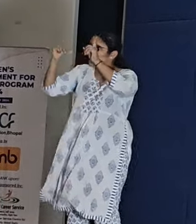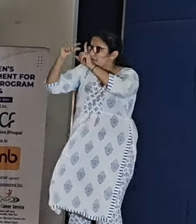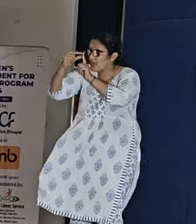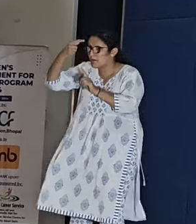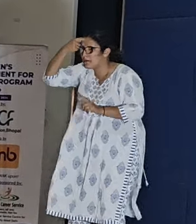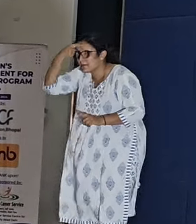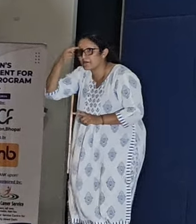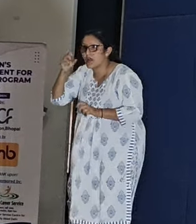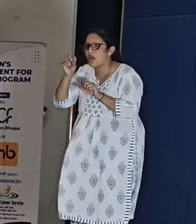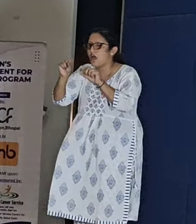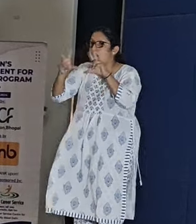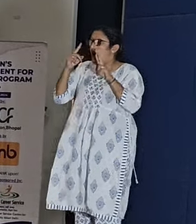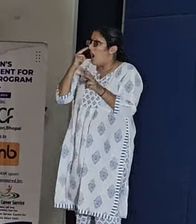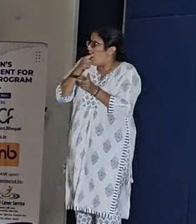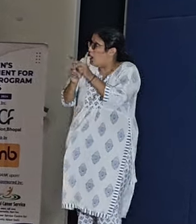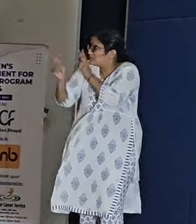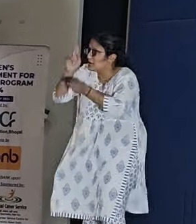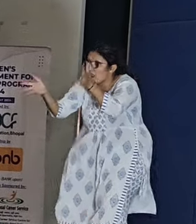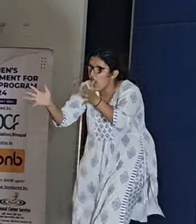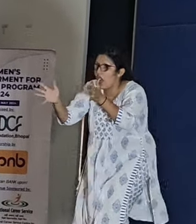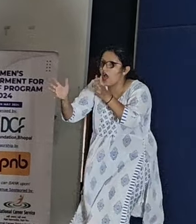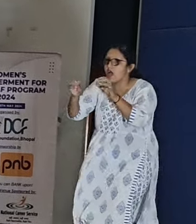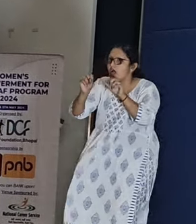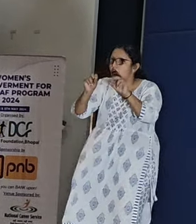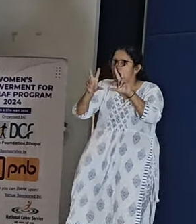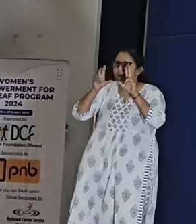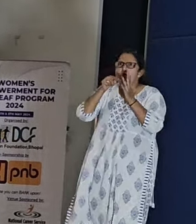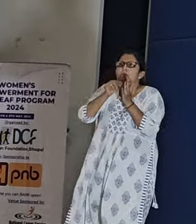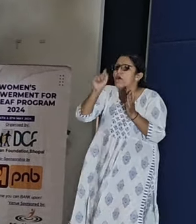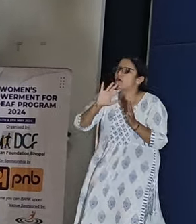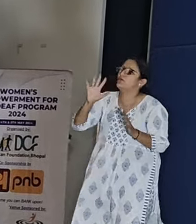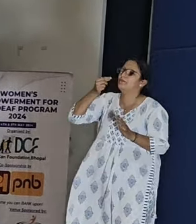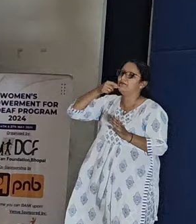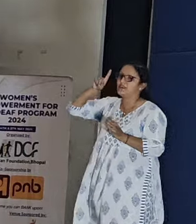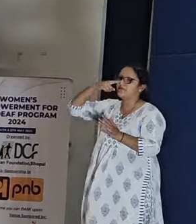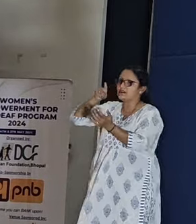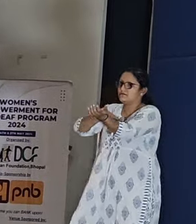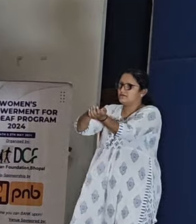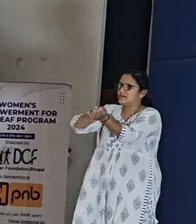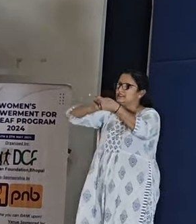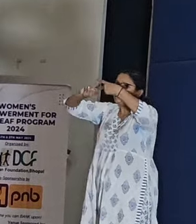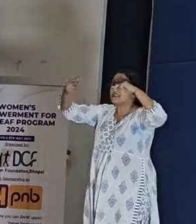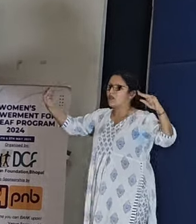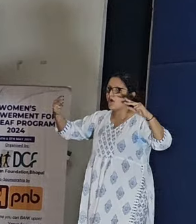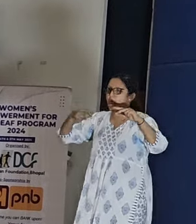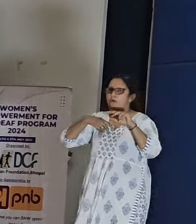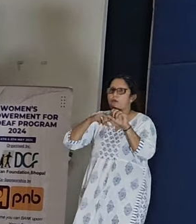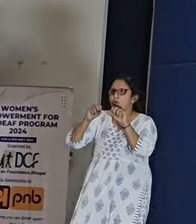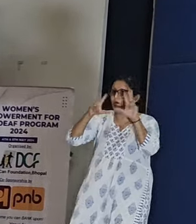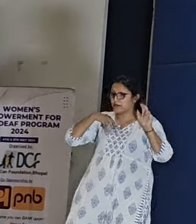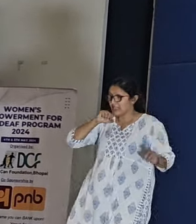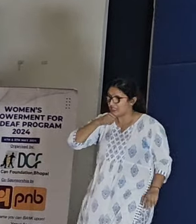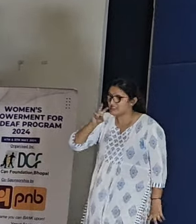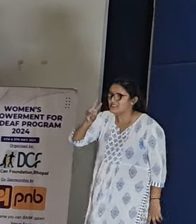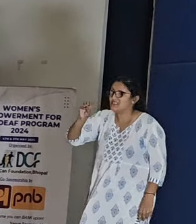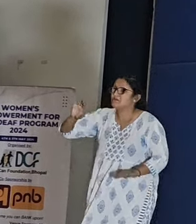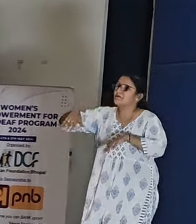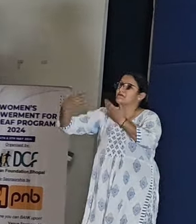साइन एबल ने मेरे को बताया कि आज भी जो इनका मतलब रेटिनिटिस जो इनका पिगमेंट होता है उसमें प्रॉब्लम होता है, जो उनके ब्लड